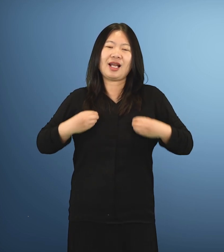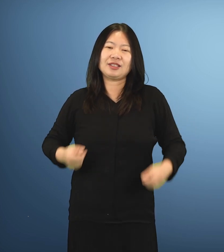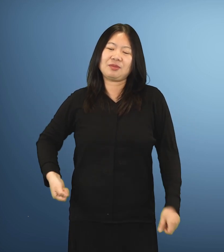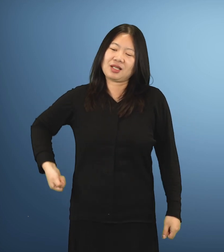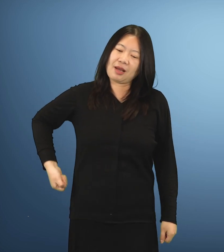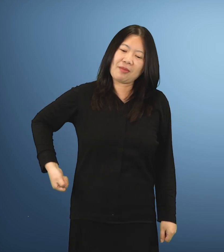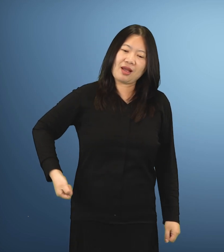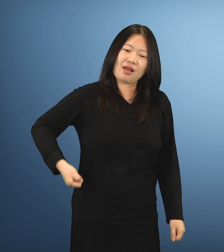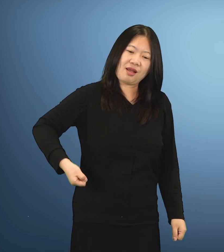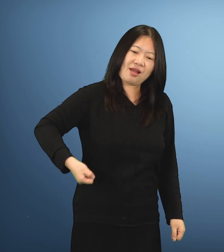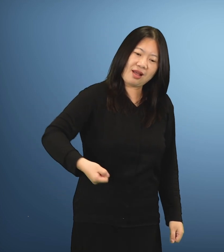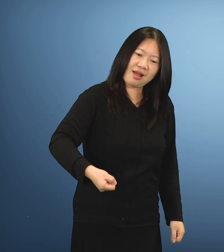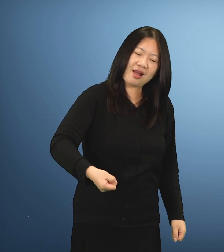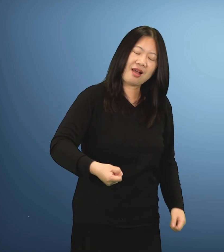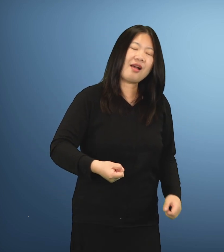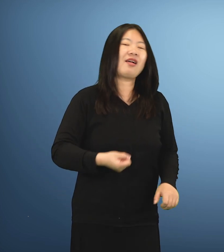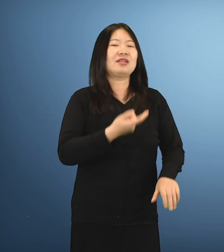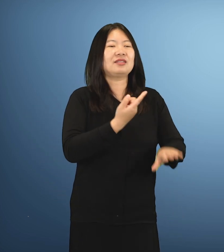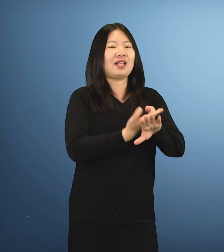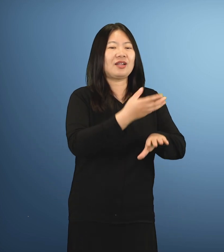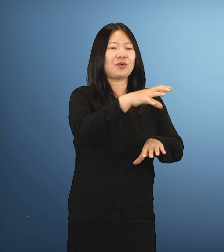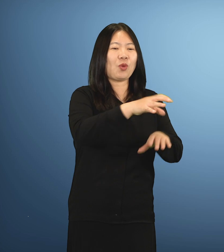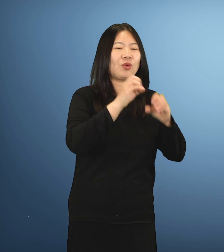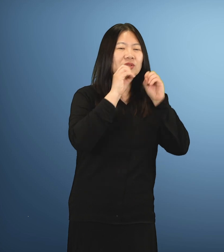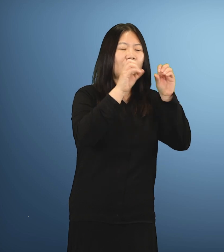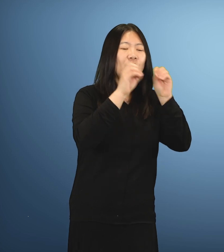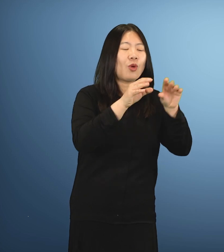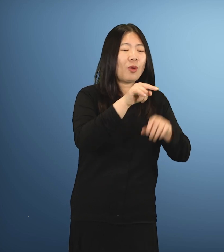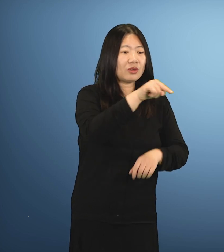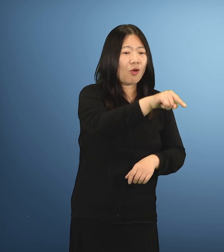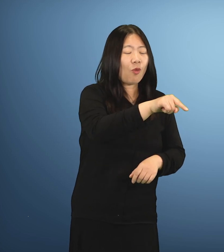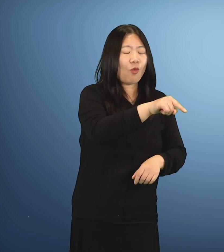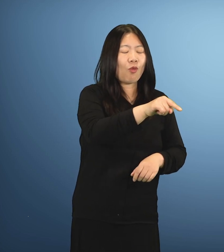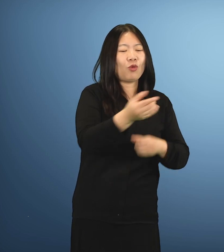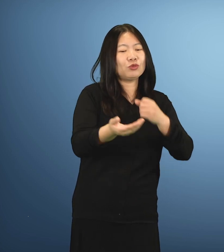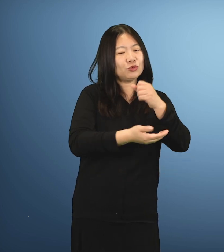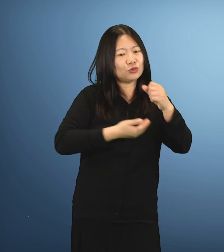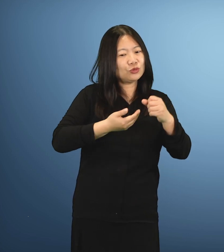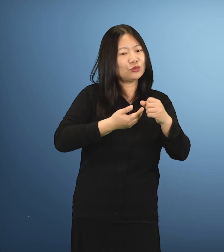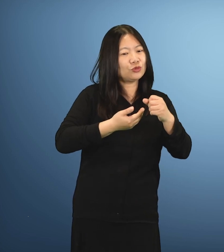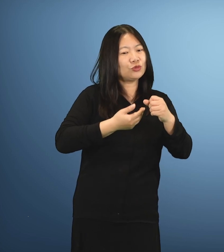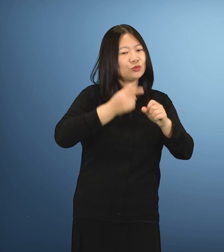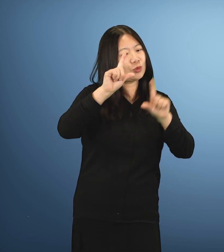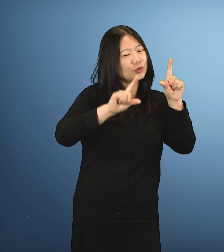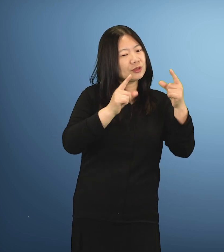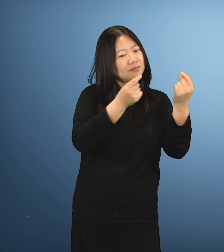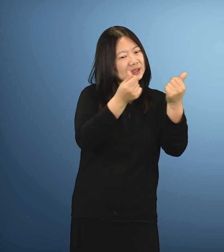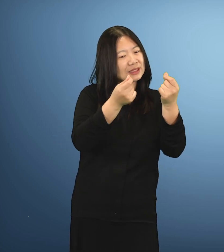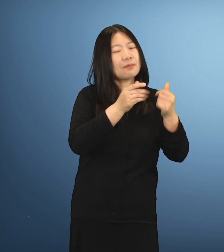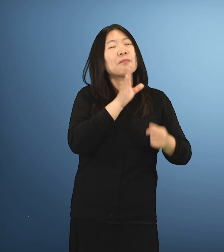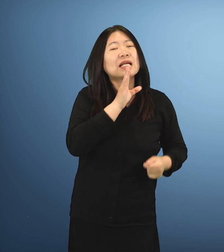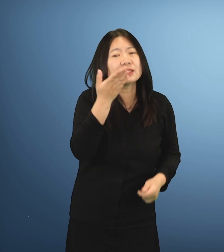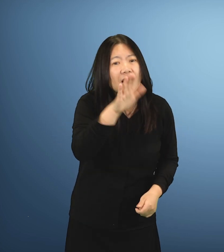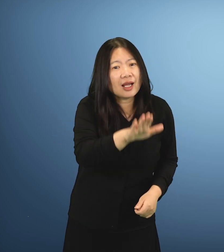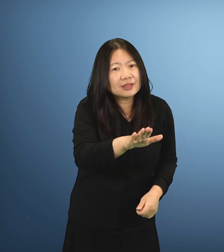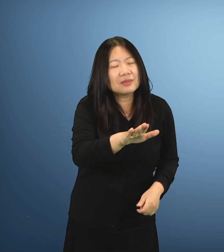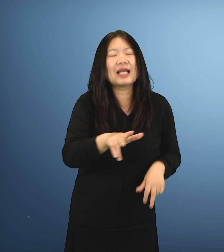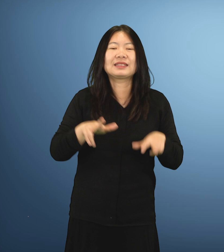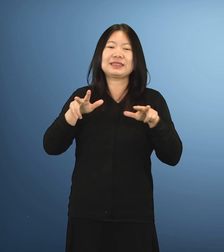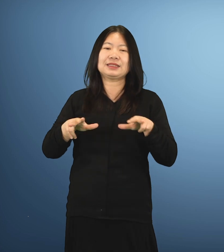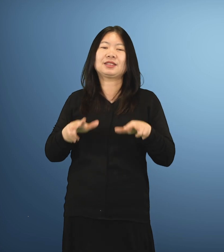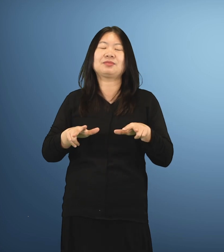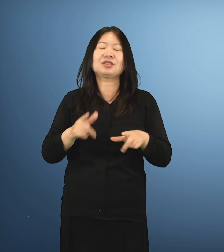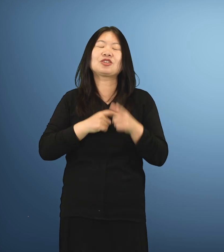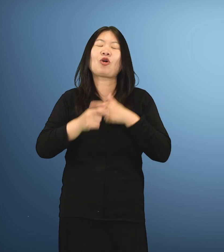지역으로 가서 하는 것도 추수의 한 액션인 것은 분명하지만, 어쩌면